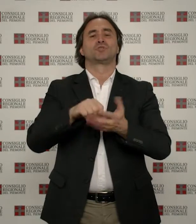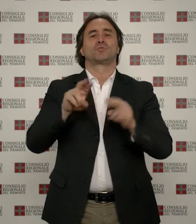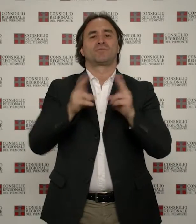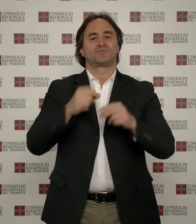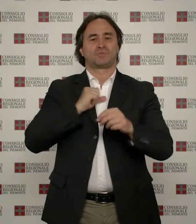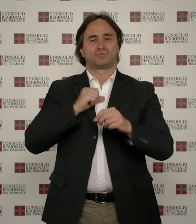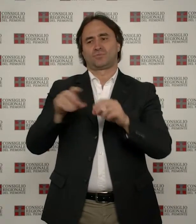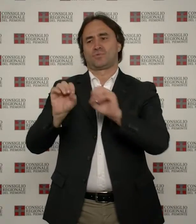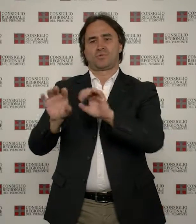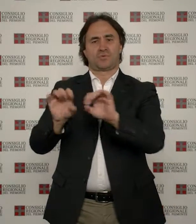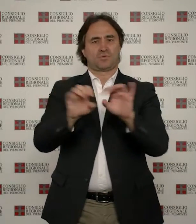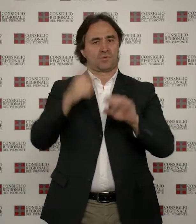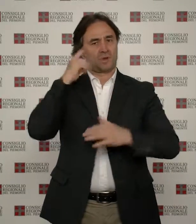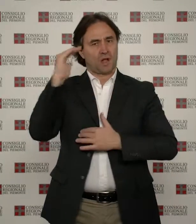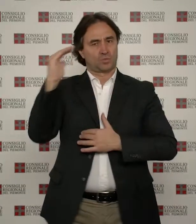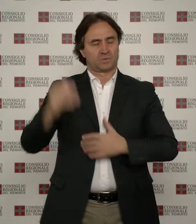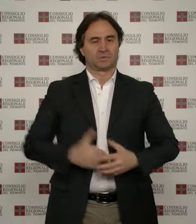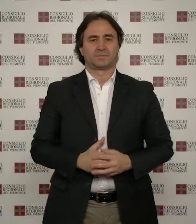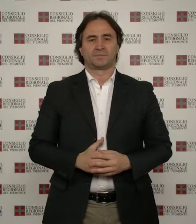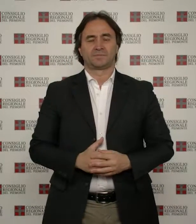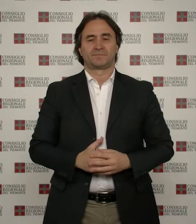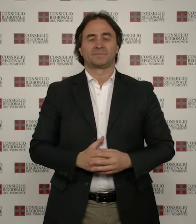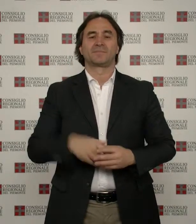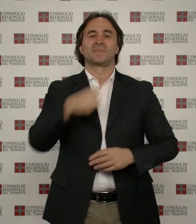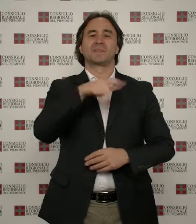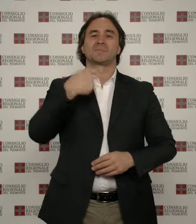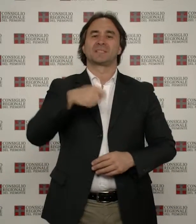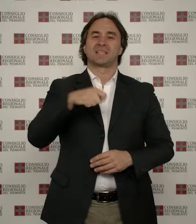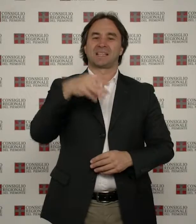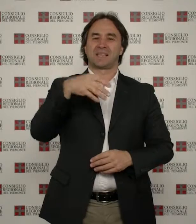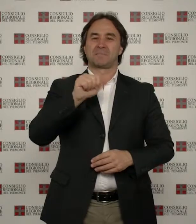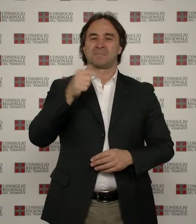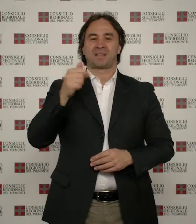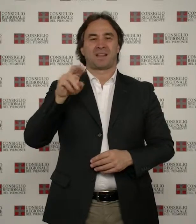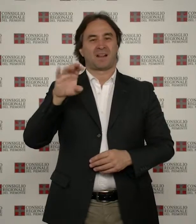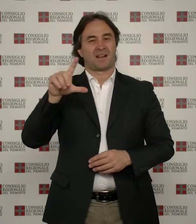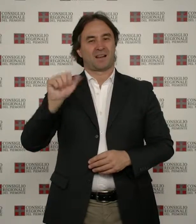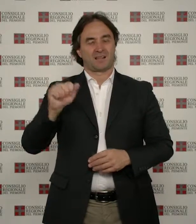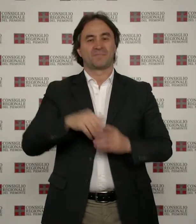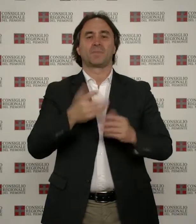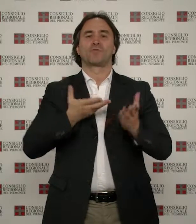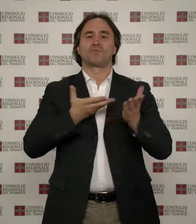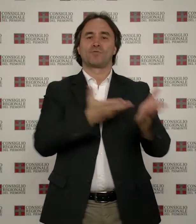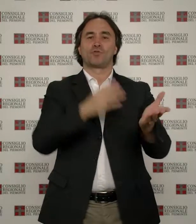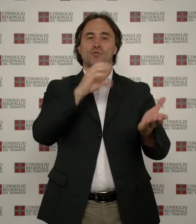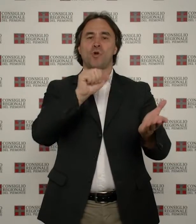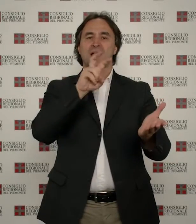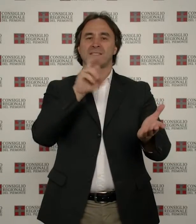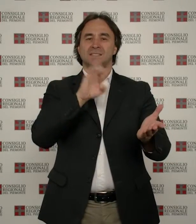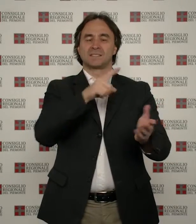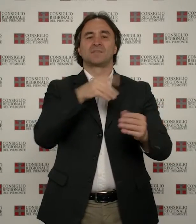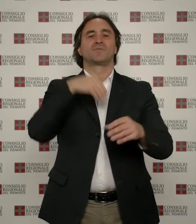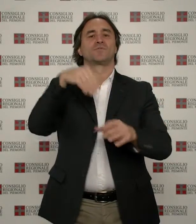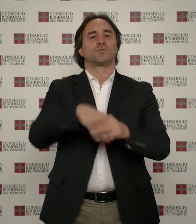degli adulti. Il Presidente della Repubblica Sergio Mattarella ha reso omaggio a Forno di Coazze, alla Fossa Comune